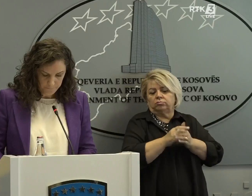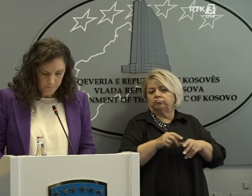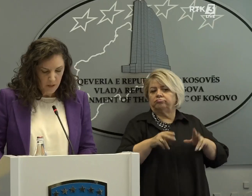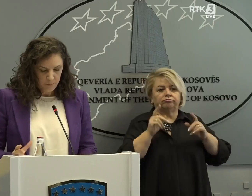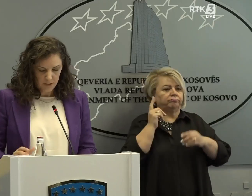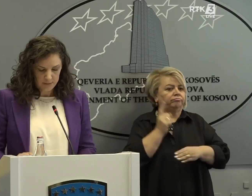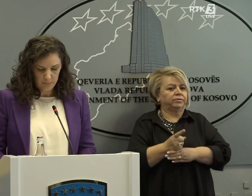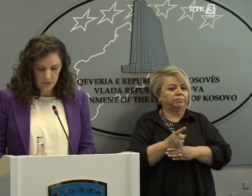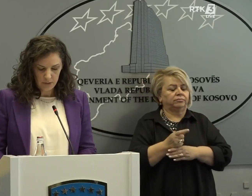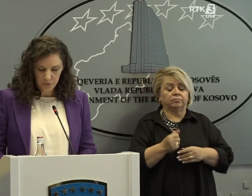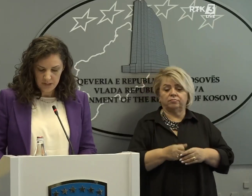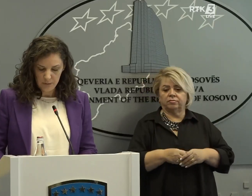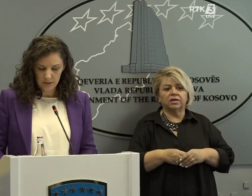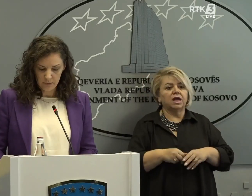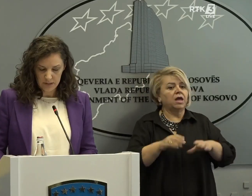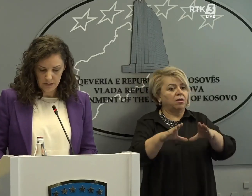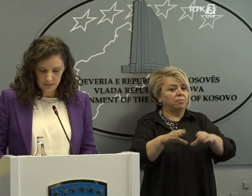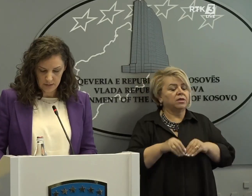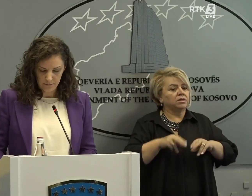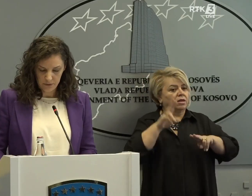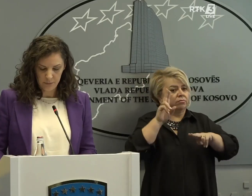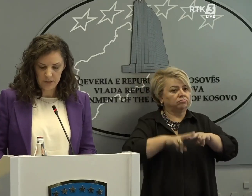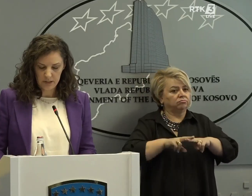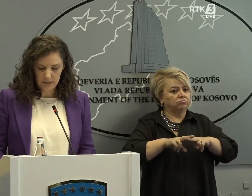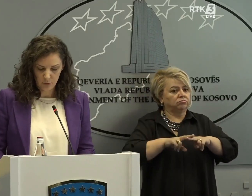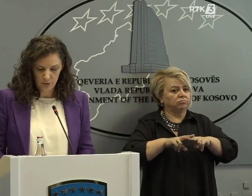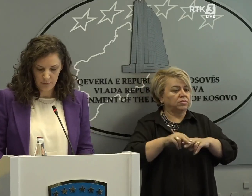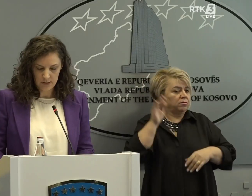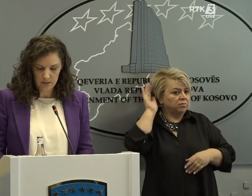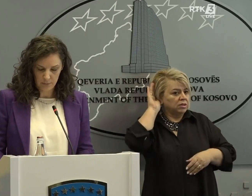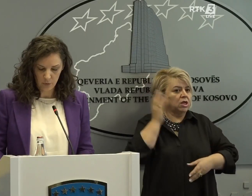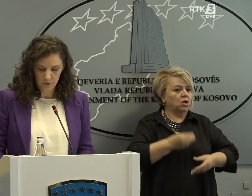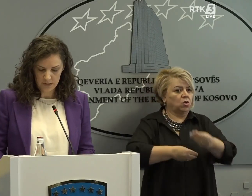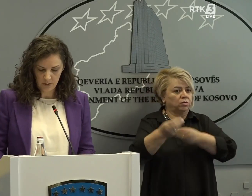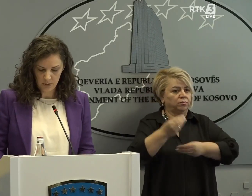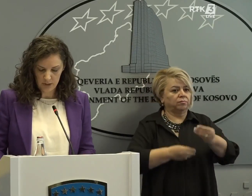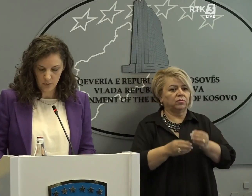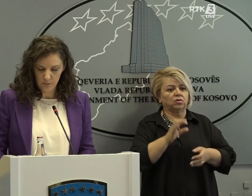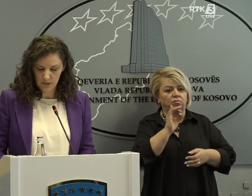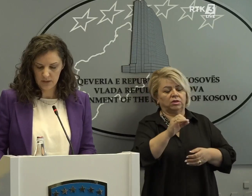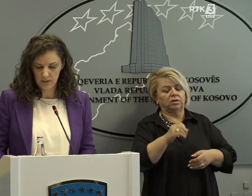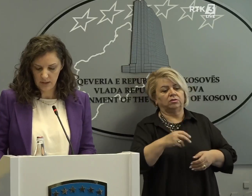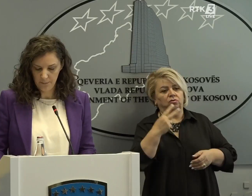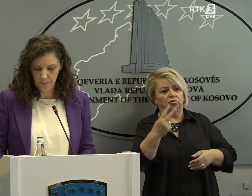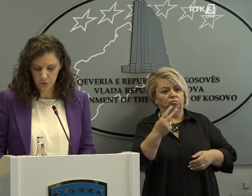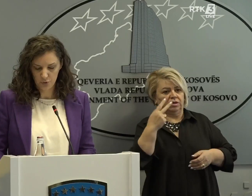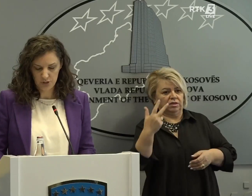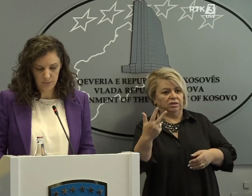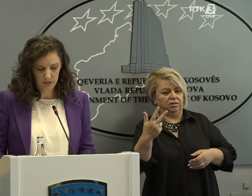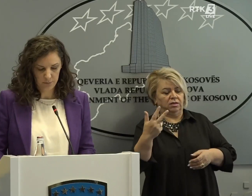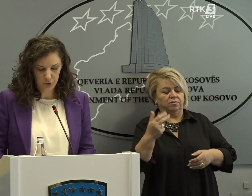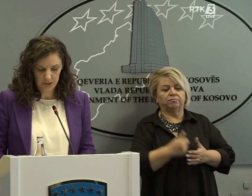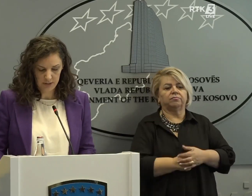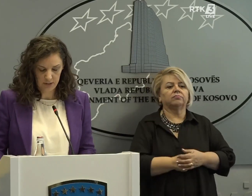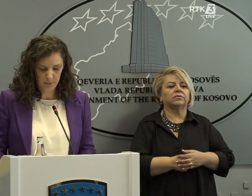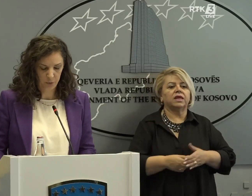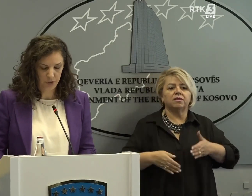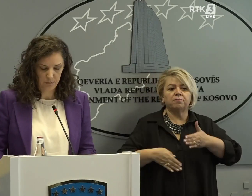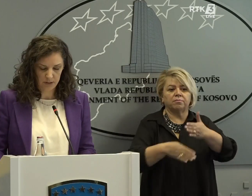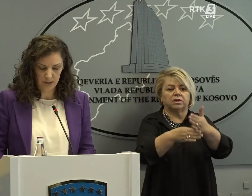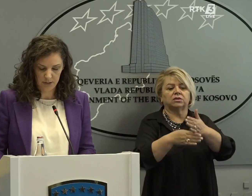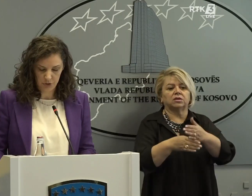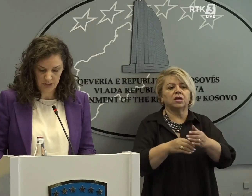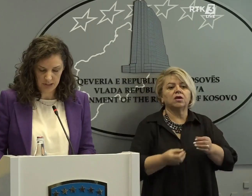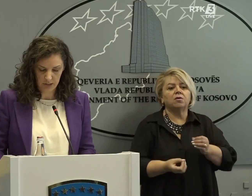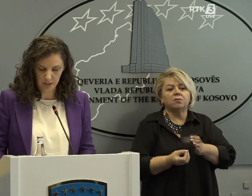parapar. Miratimi i udhëzimit administrativ të Ministrisë së Ekonomisë me numër 01/2023 për shfrytëzimin dhe mbështetjen e